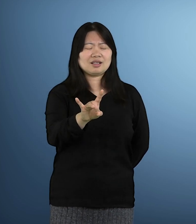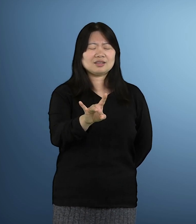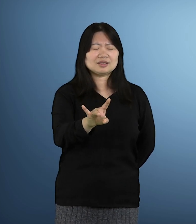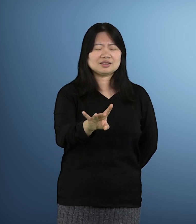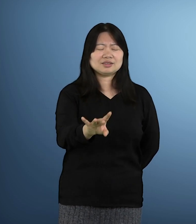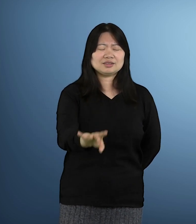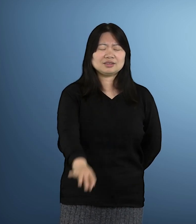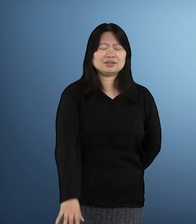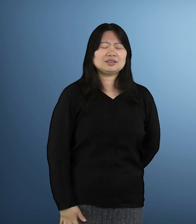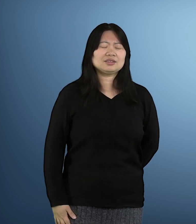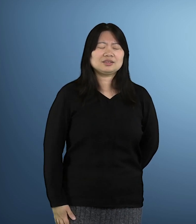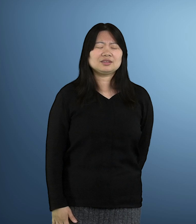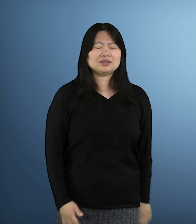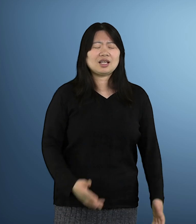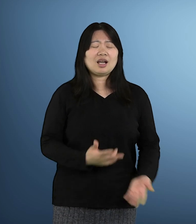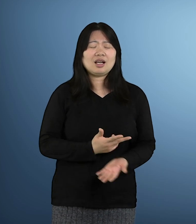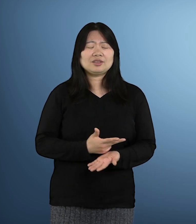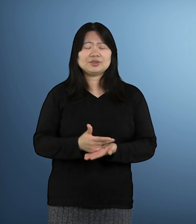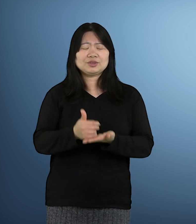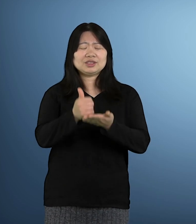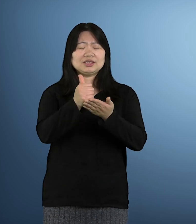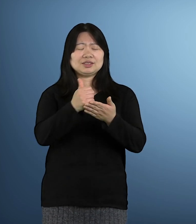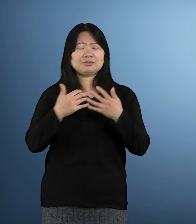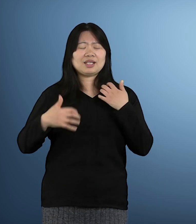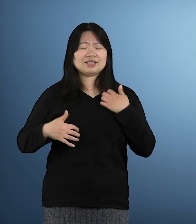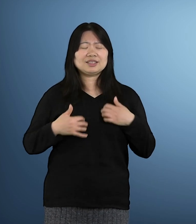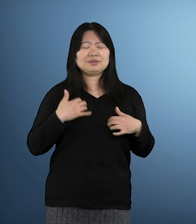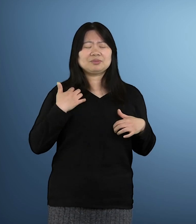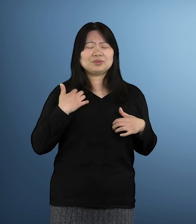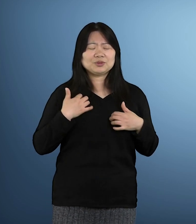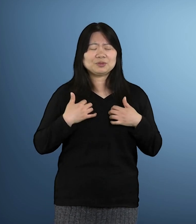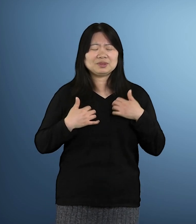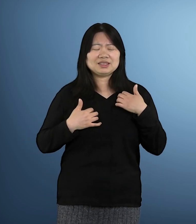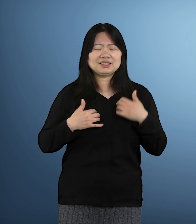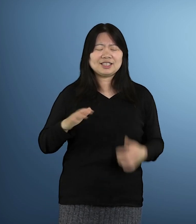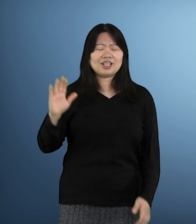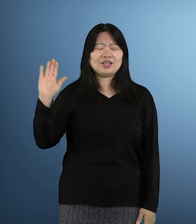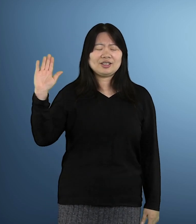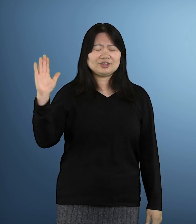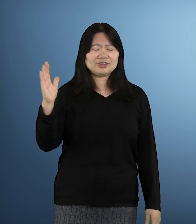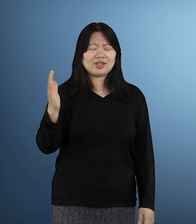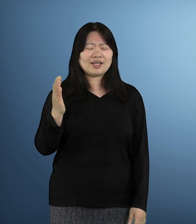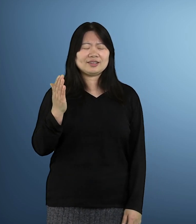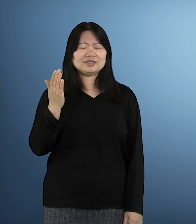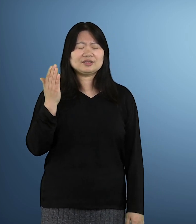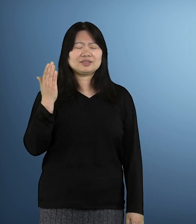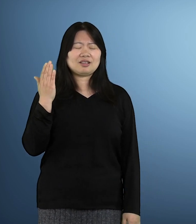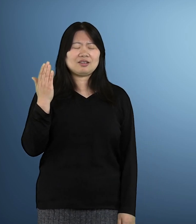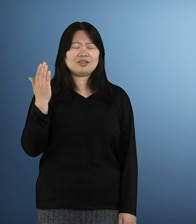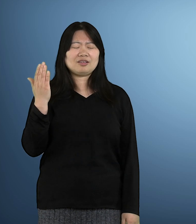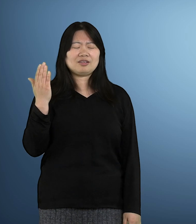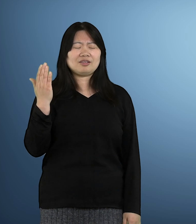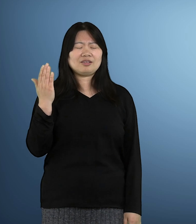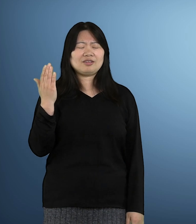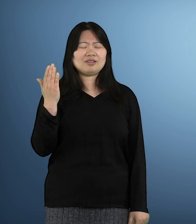한 가지 주님의 기쁨이 되는